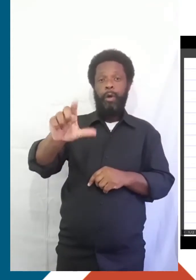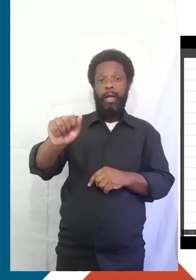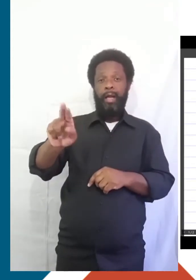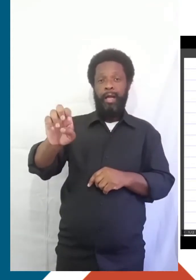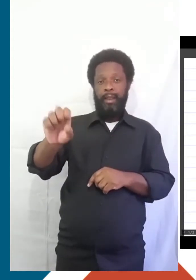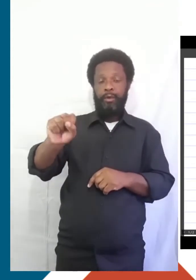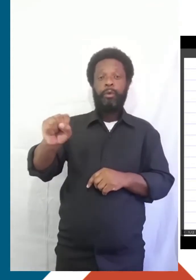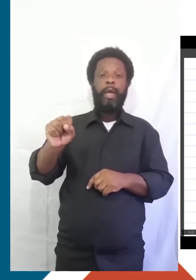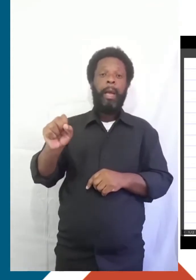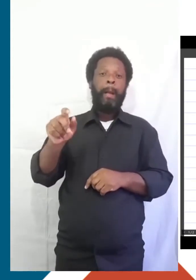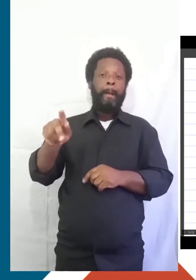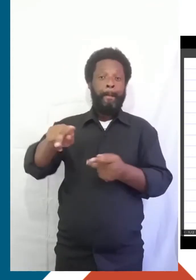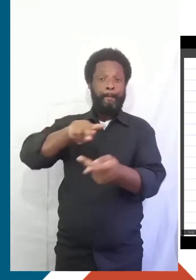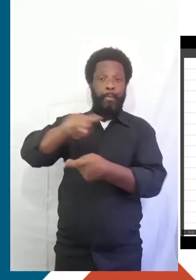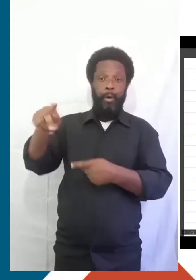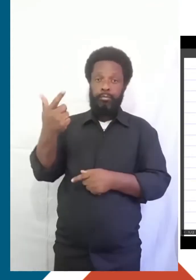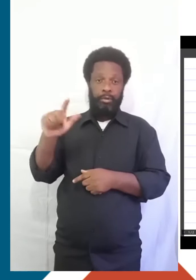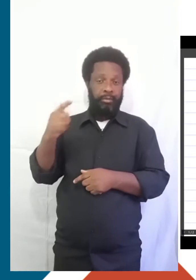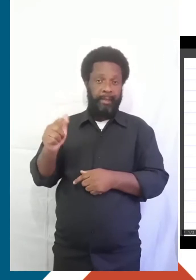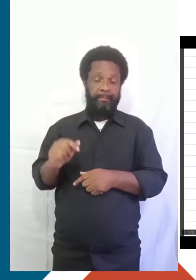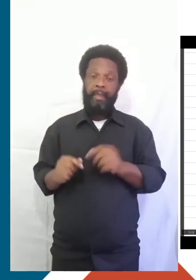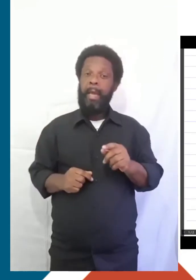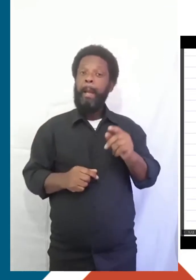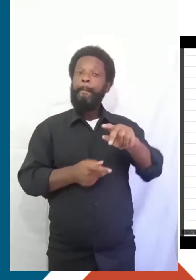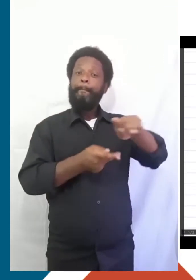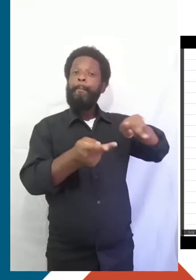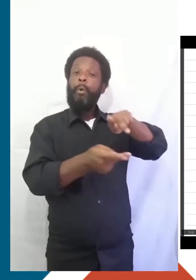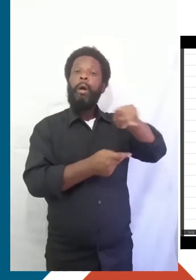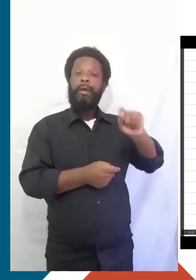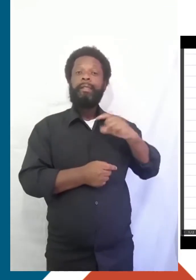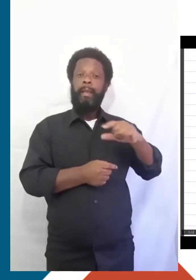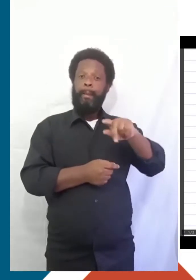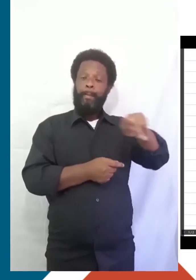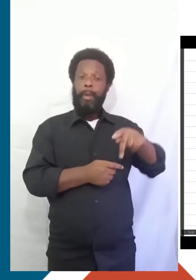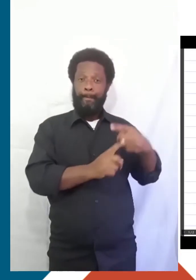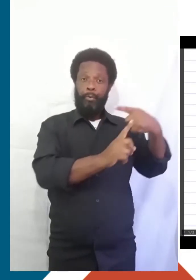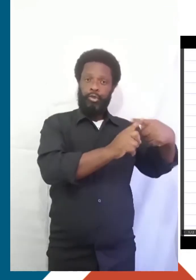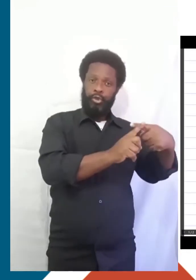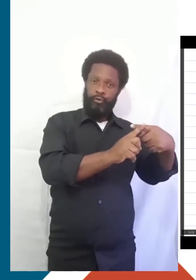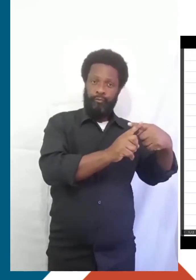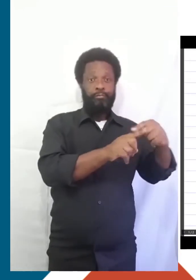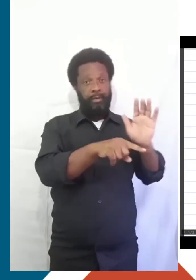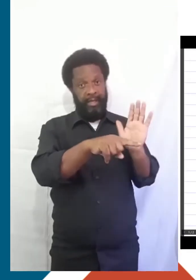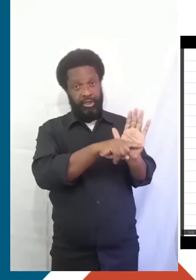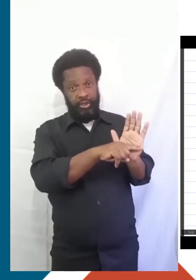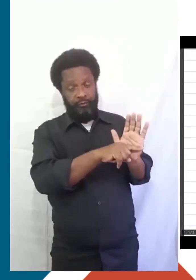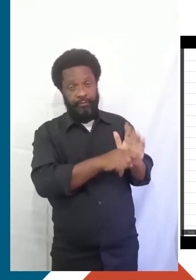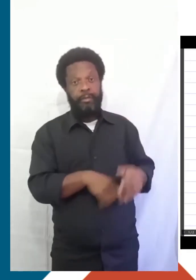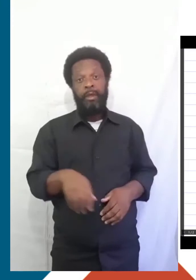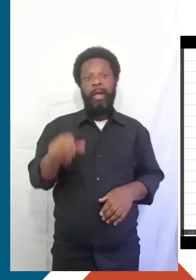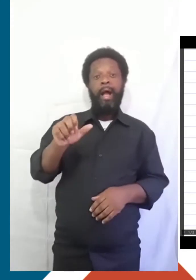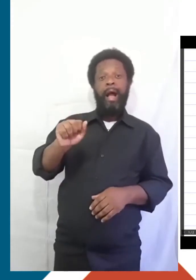apolares. Lembrando que polares são aqueles que têm polos positivos e